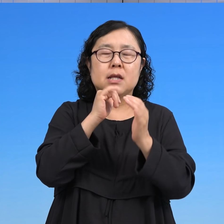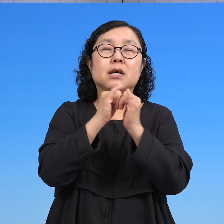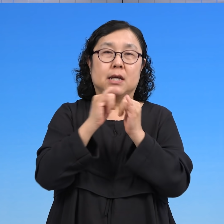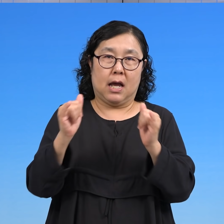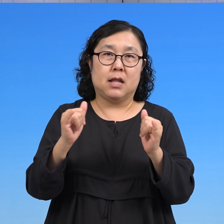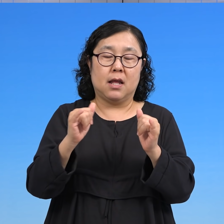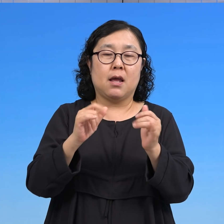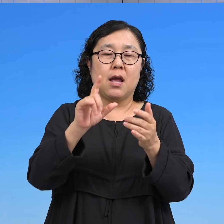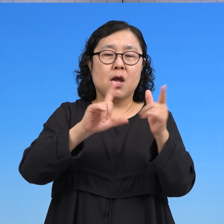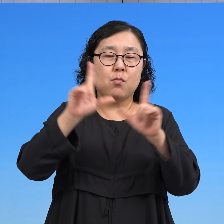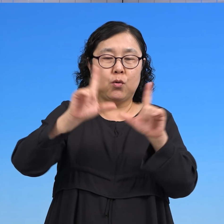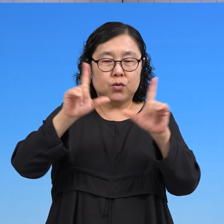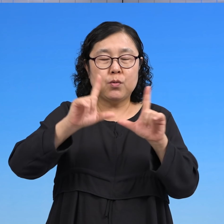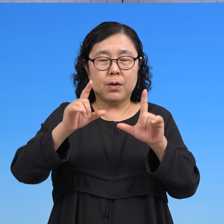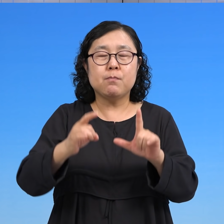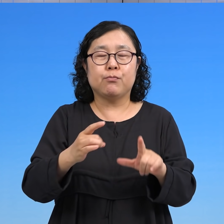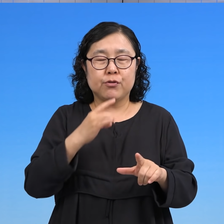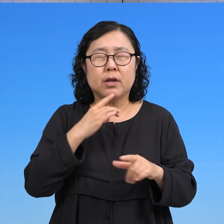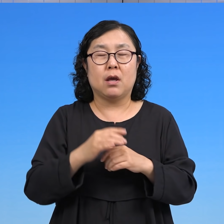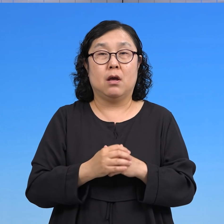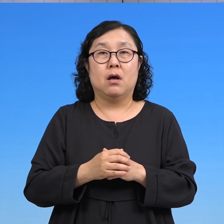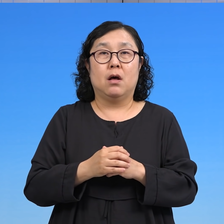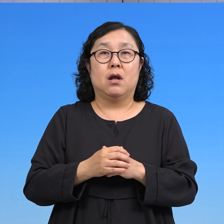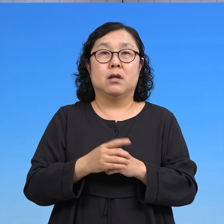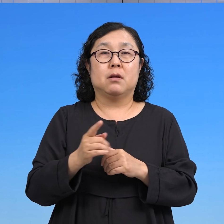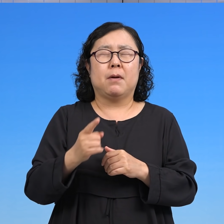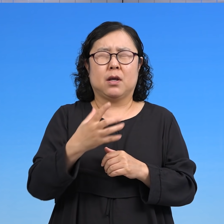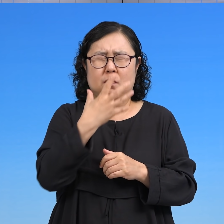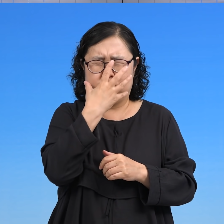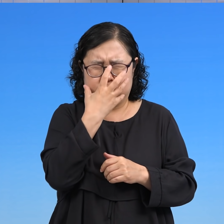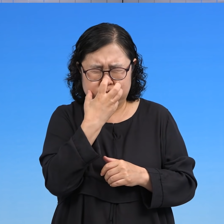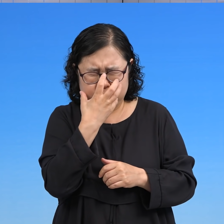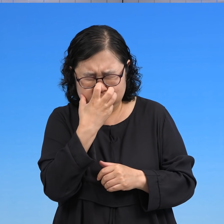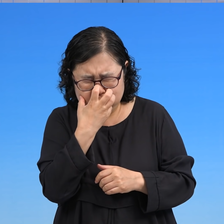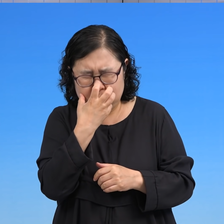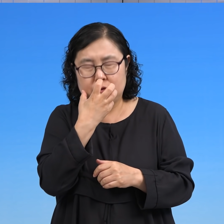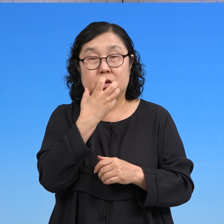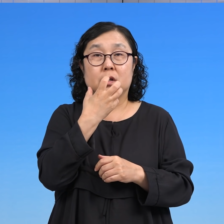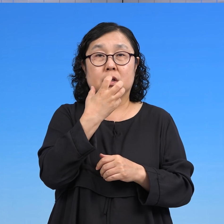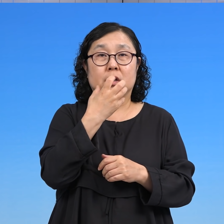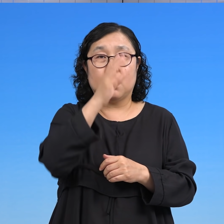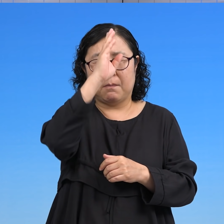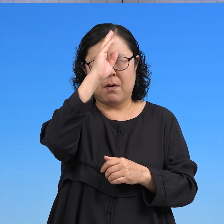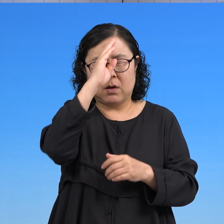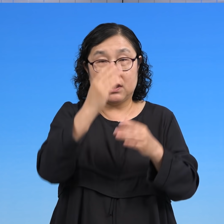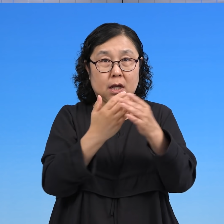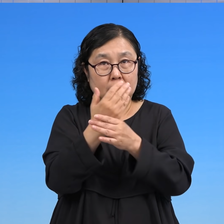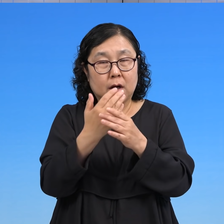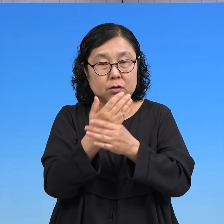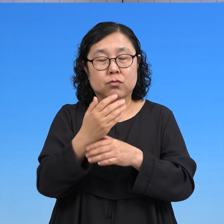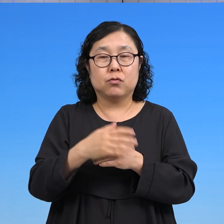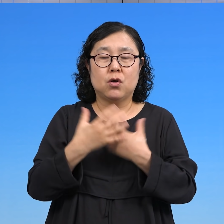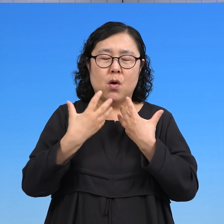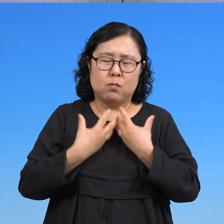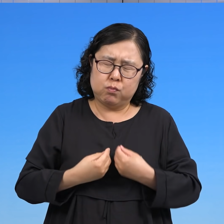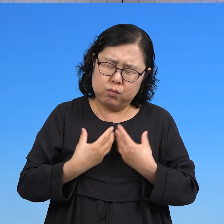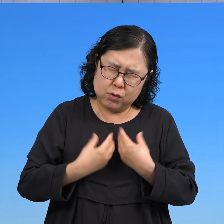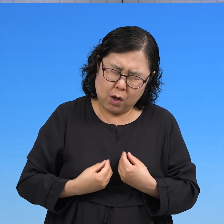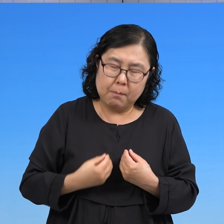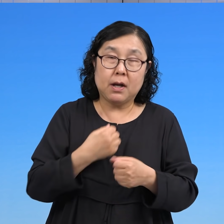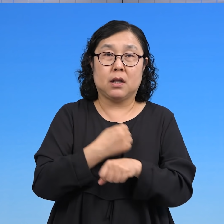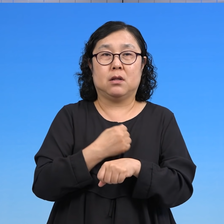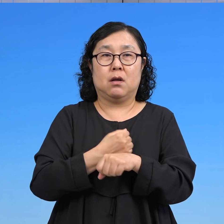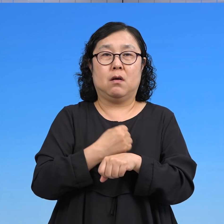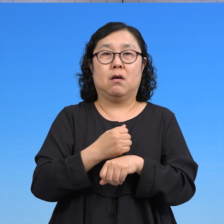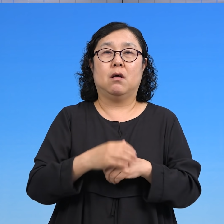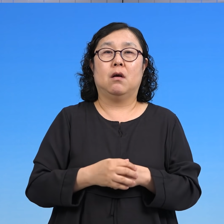인간에 불과한 거예요. 그래서 이제 요즘으로 치면은 급성 우울증 같은 게 와가지고 절망해서 이제 오늘 본문 열왕기상